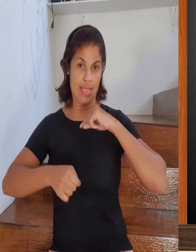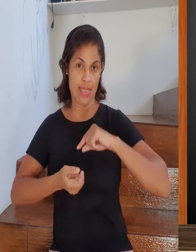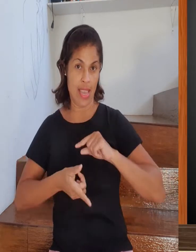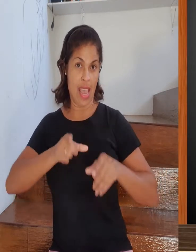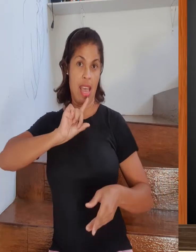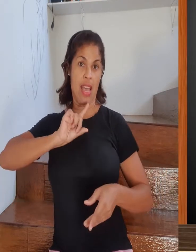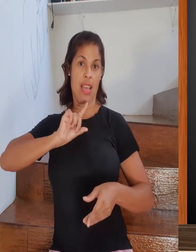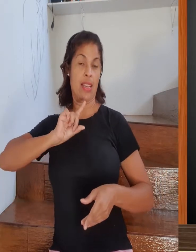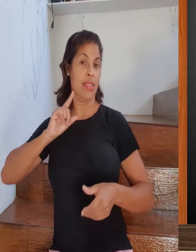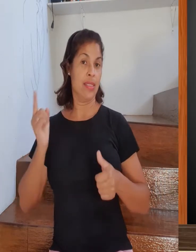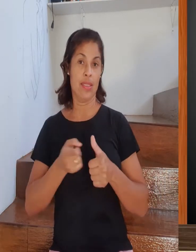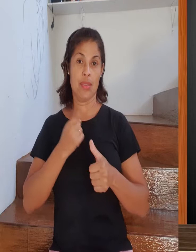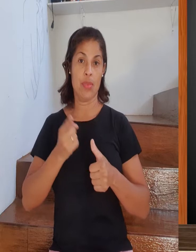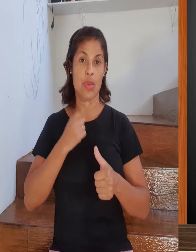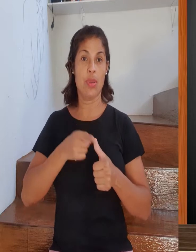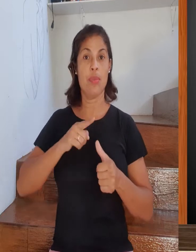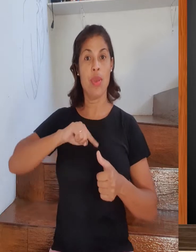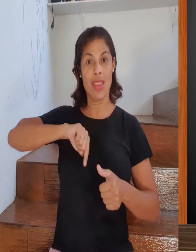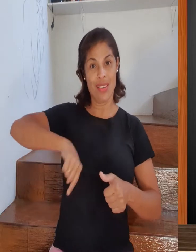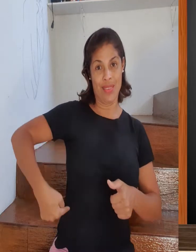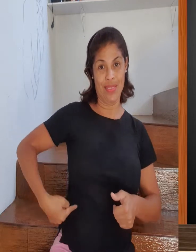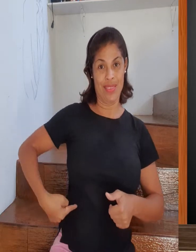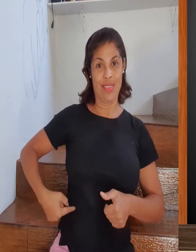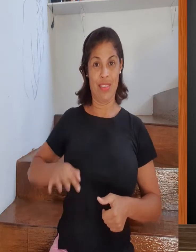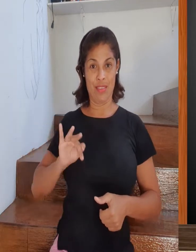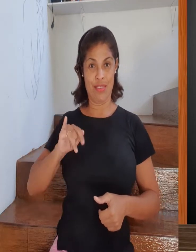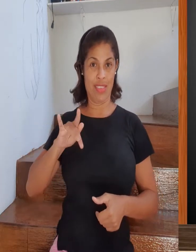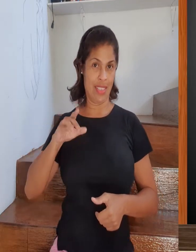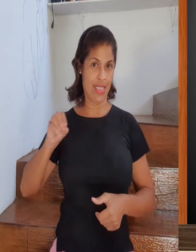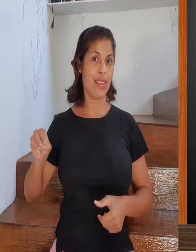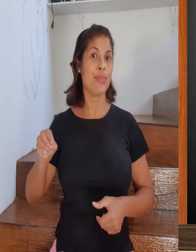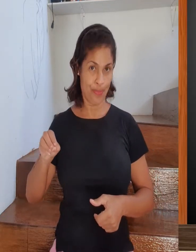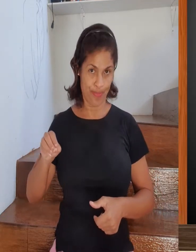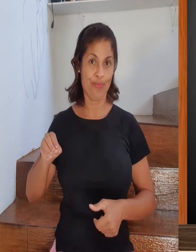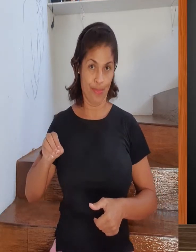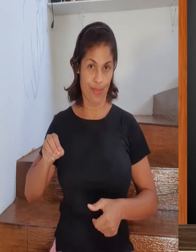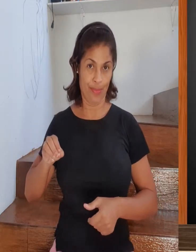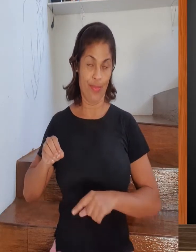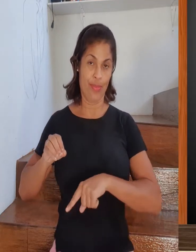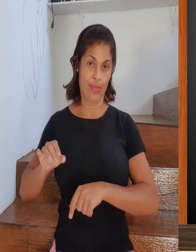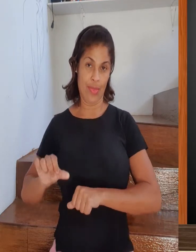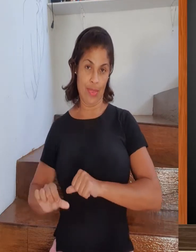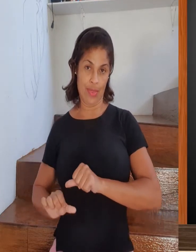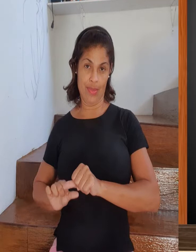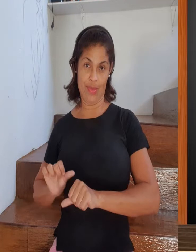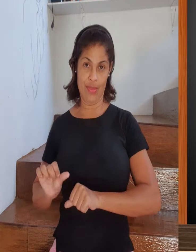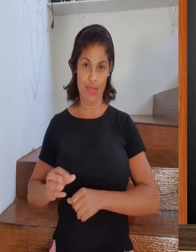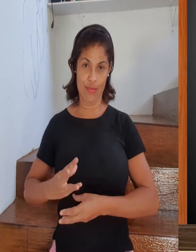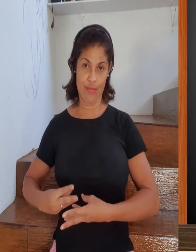sistêmica, ele atinge a circulação porta-hepática e vai diretamente para o fígado,